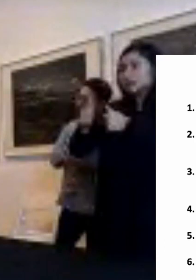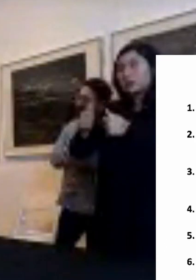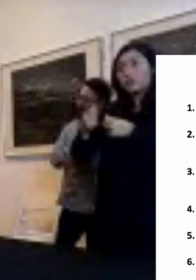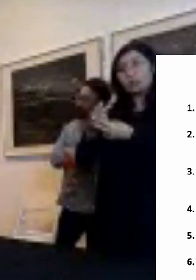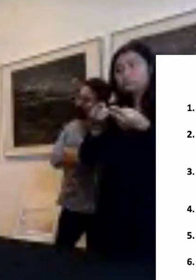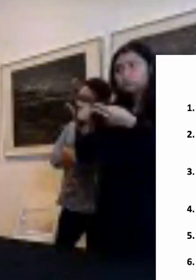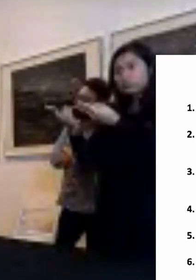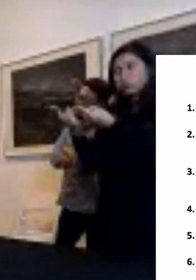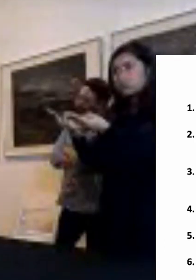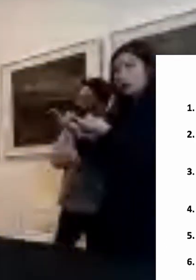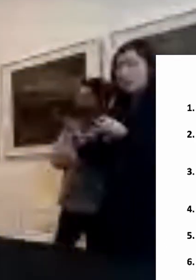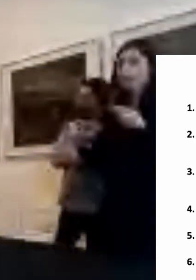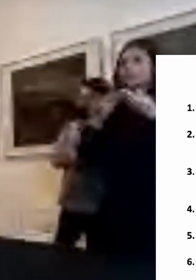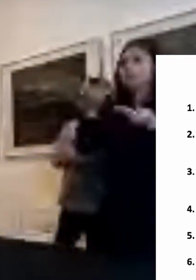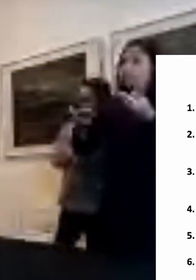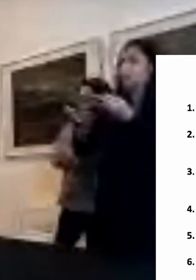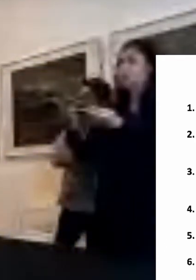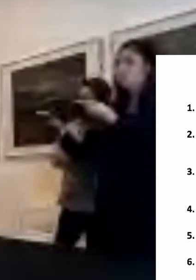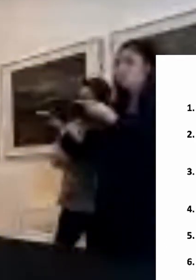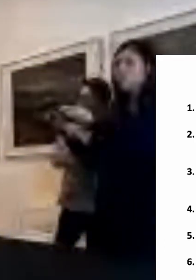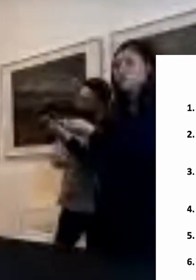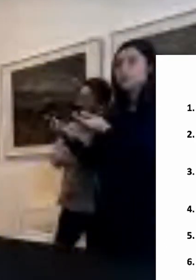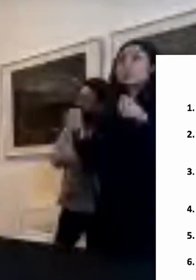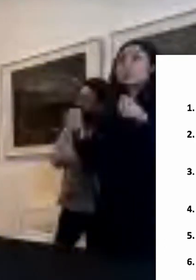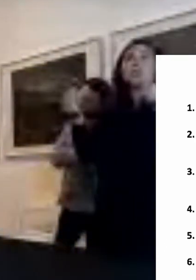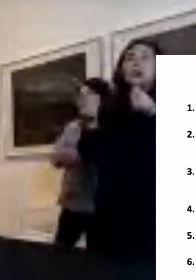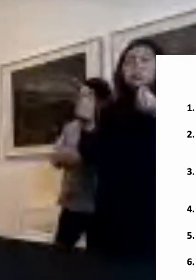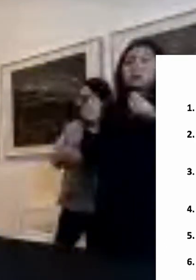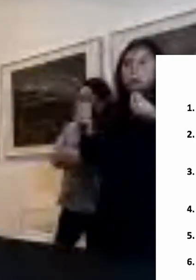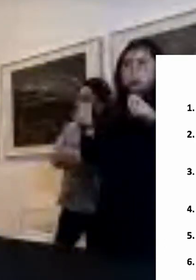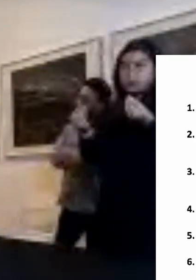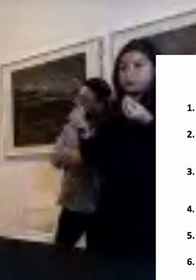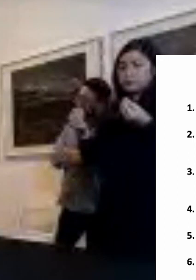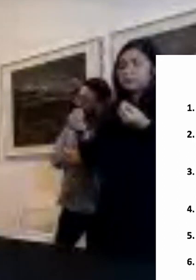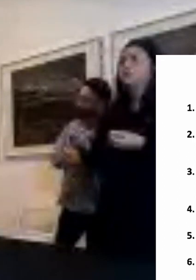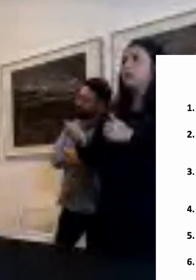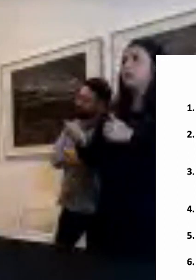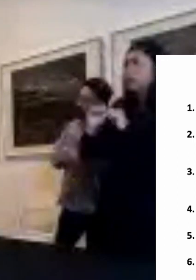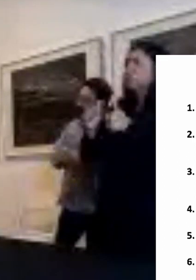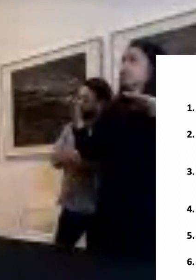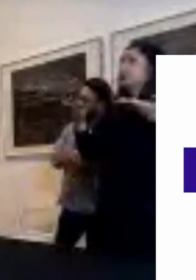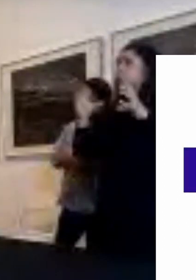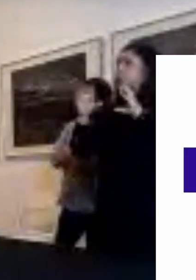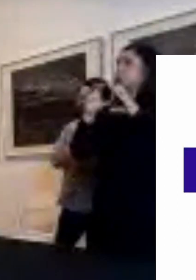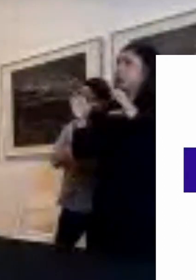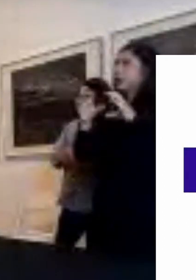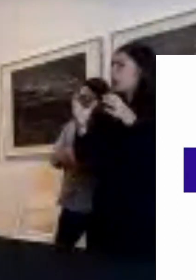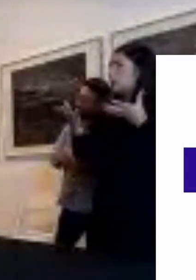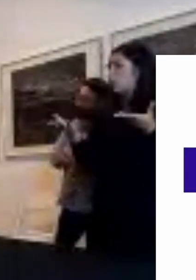Plasmarlo porque la idea era repartirlo. Entonces, ¿qué pasó? Nos vimos en la necesidad de cómo comunicamos